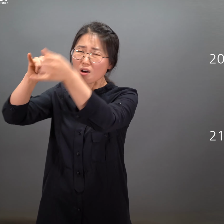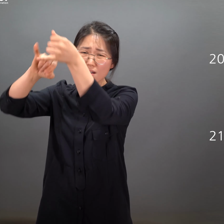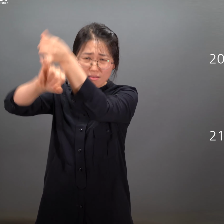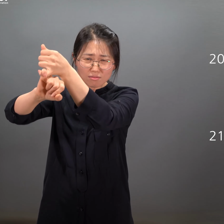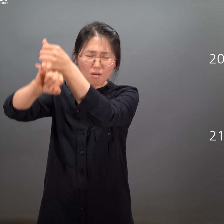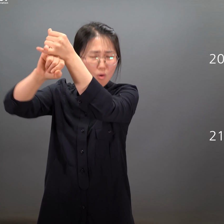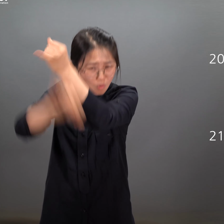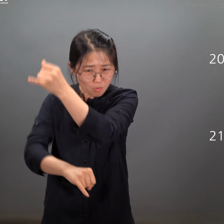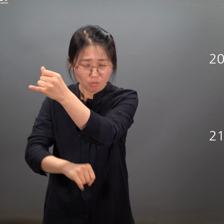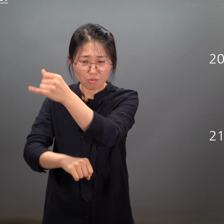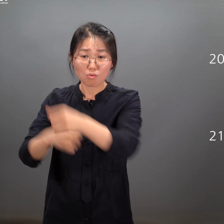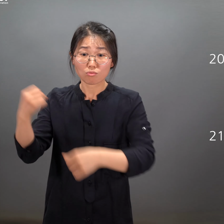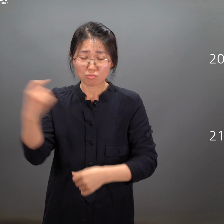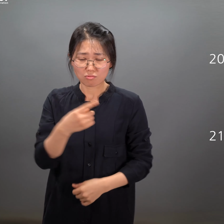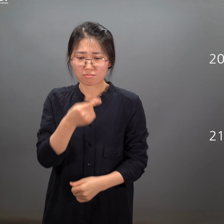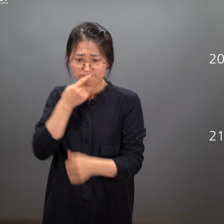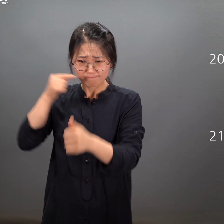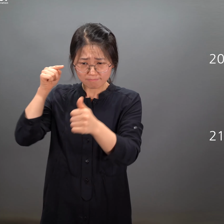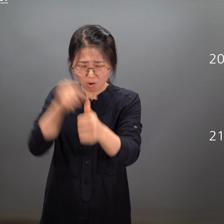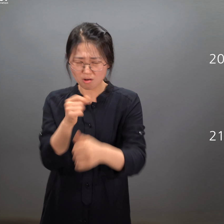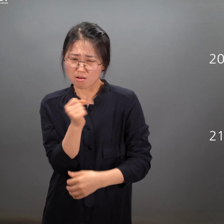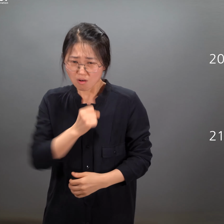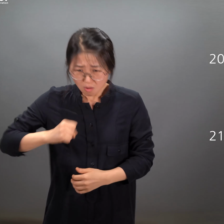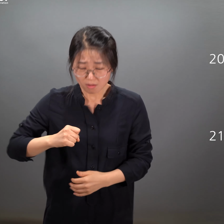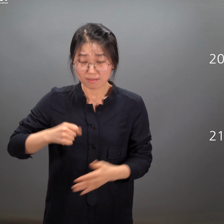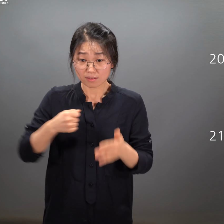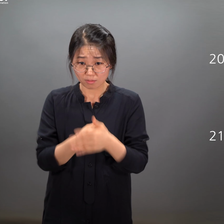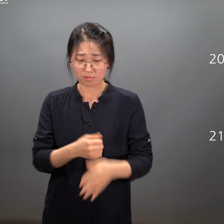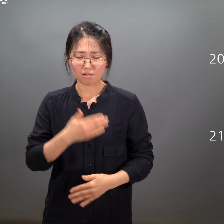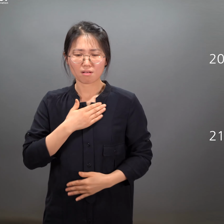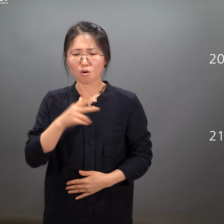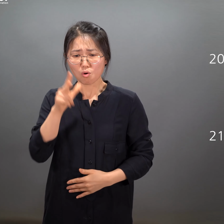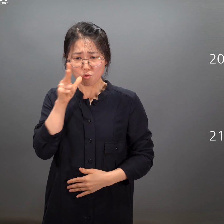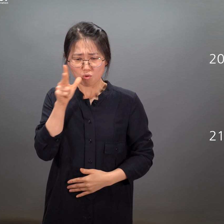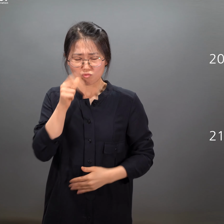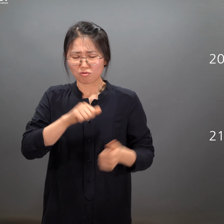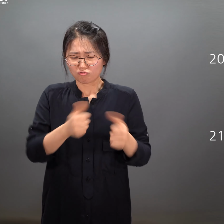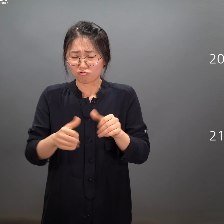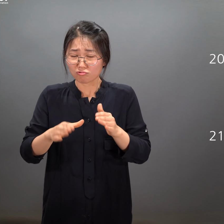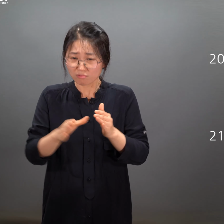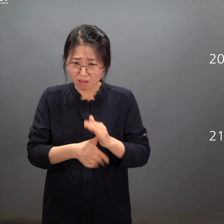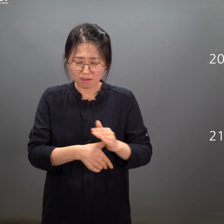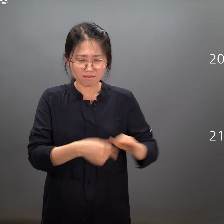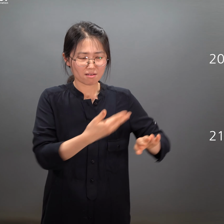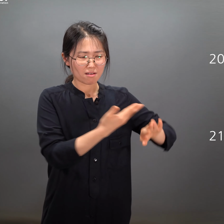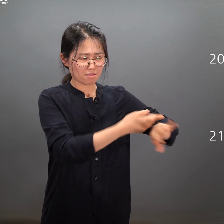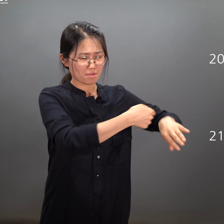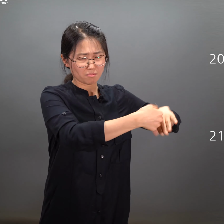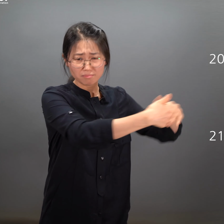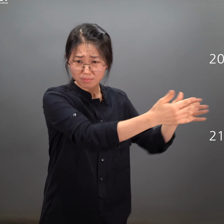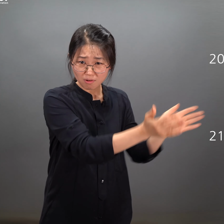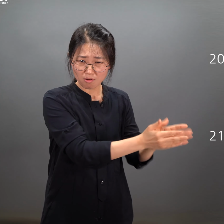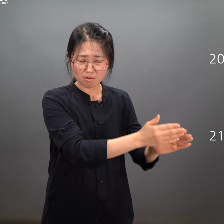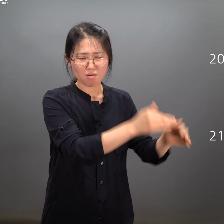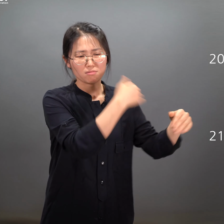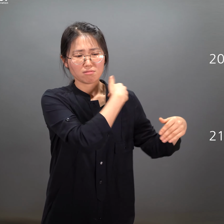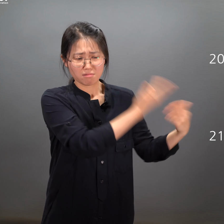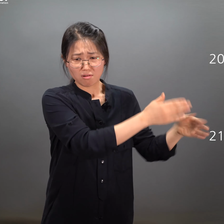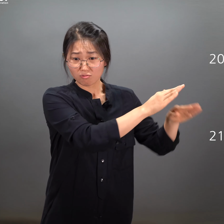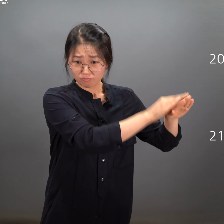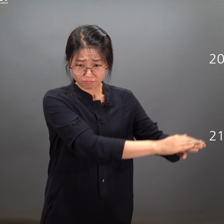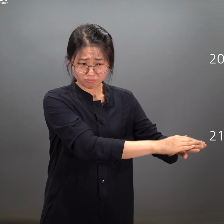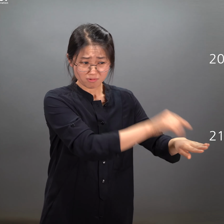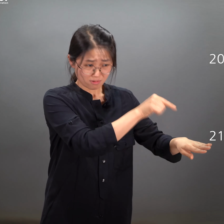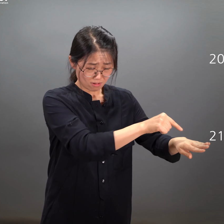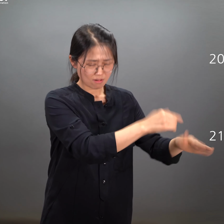나의 목소리를 순종하지 아니하였은즉 나도 여호수아가 죽을 때 남겨둔 이방 민족들을 다시는 그들